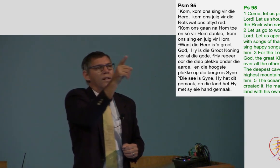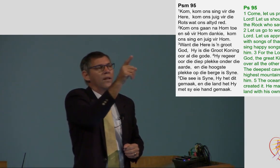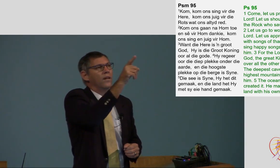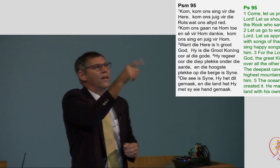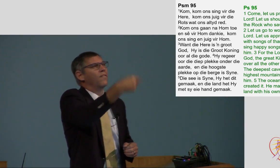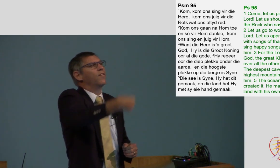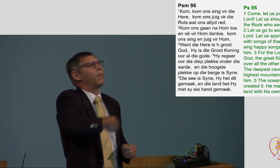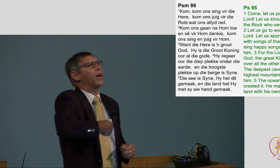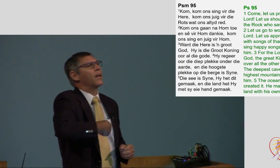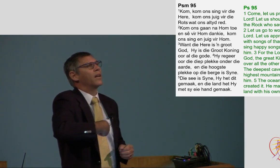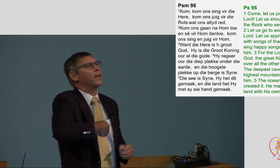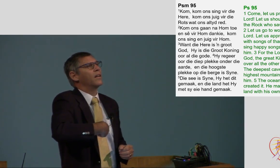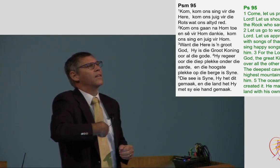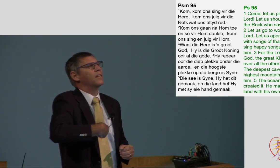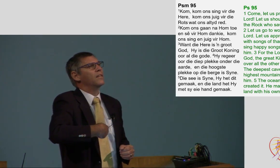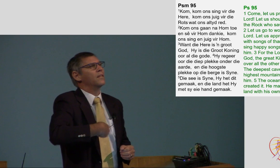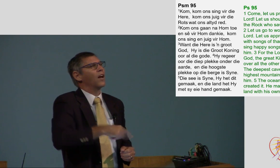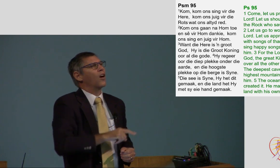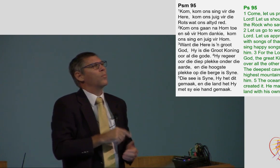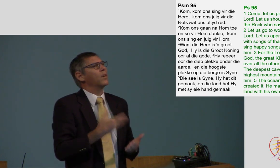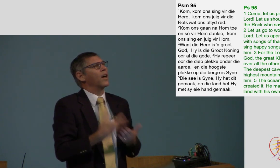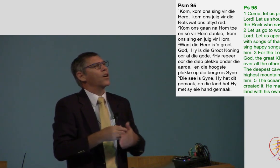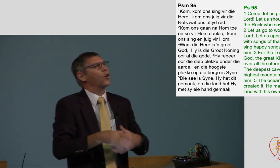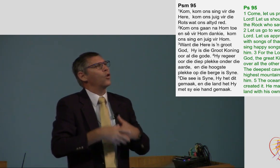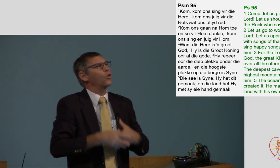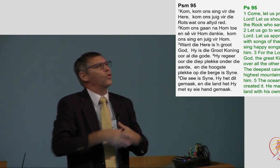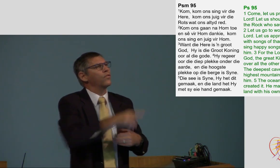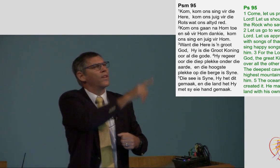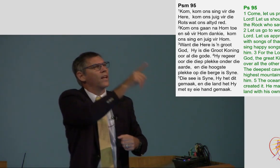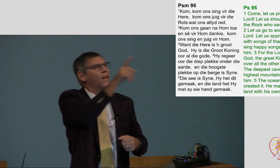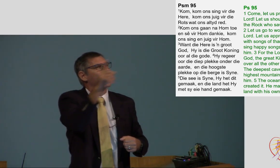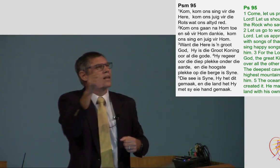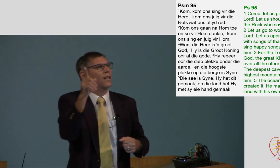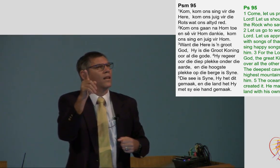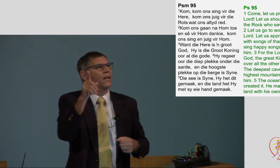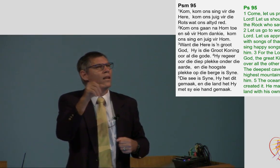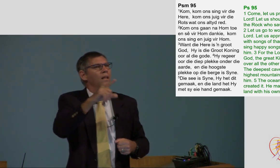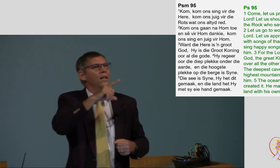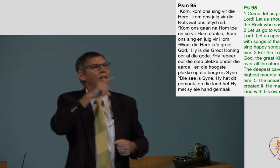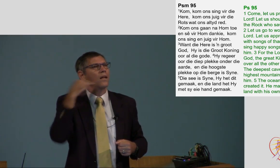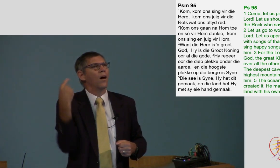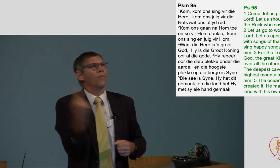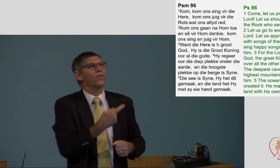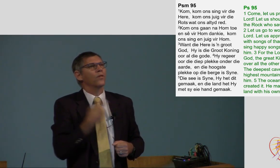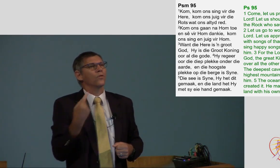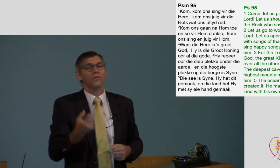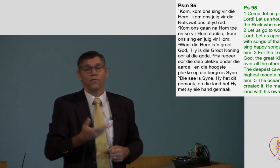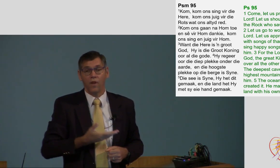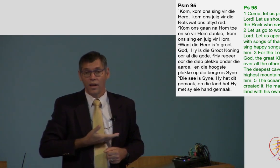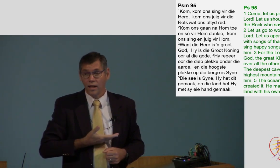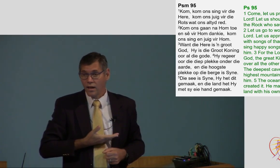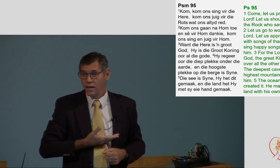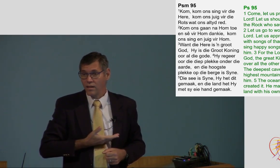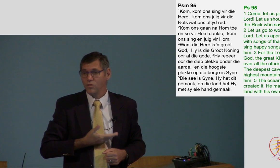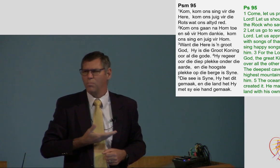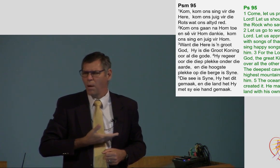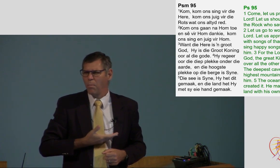en vir my. Daarom kan ek groet vir julle in die naam van ons Vader, Papa in die